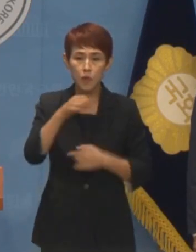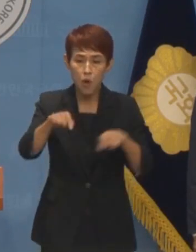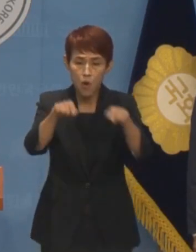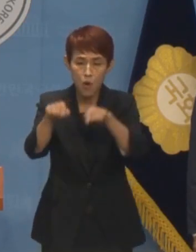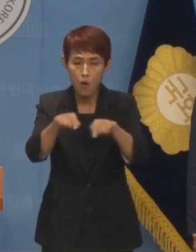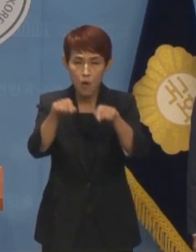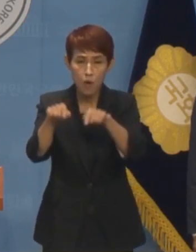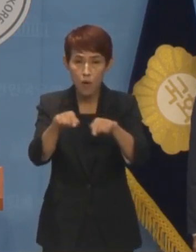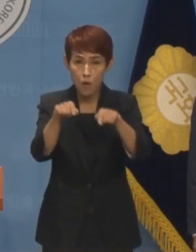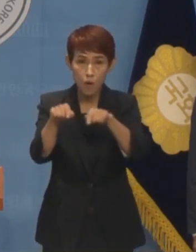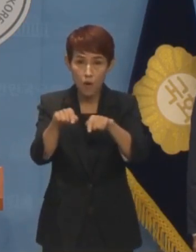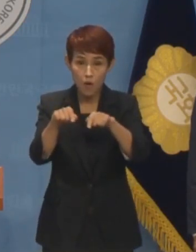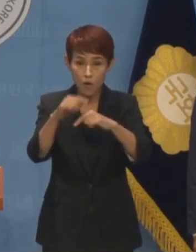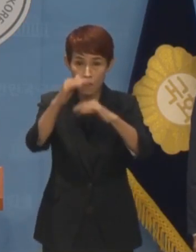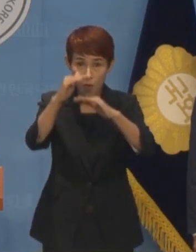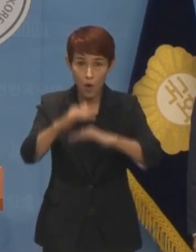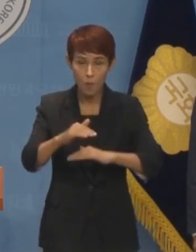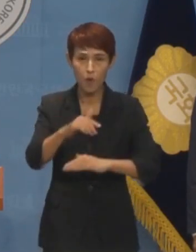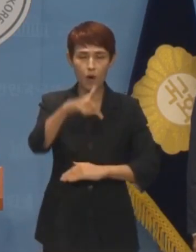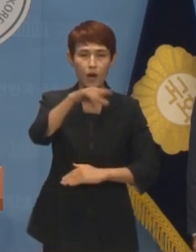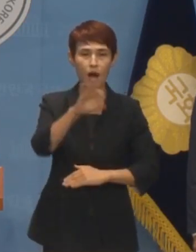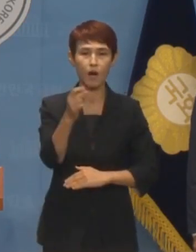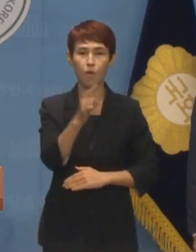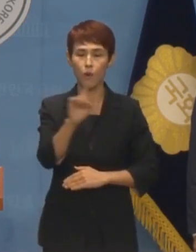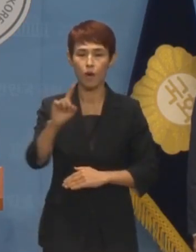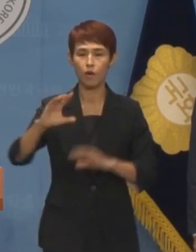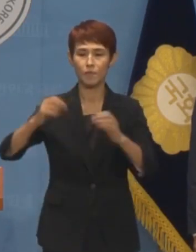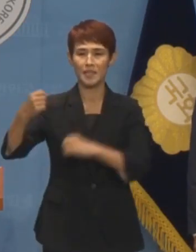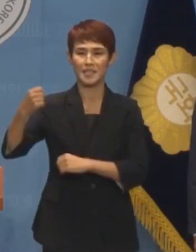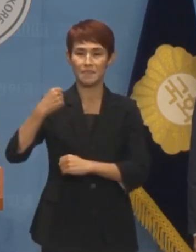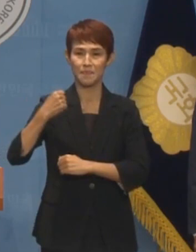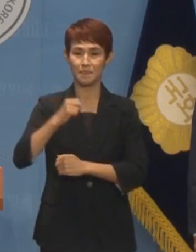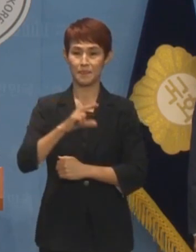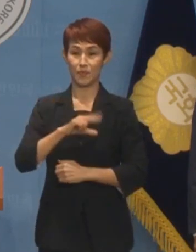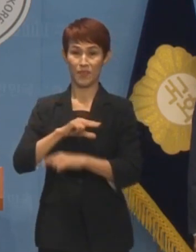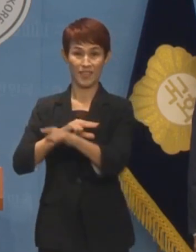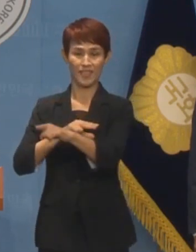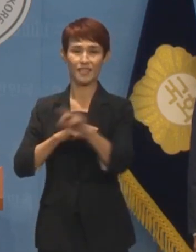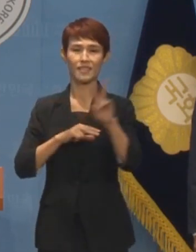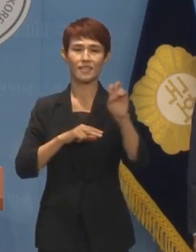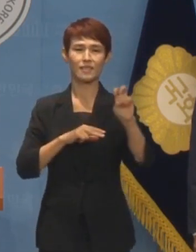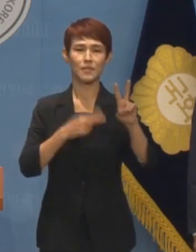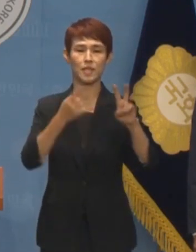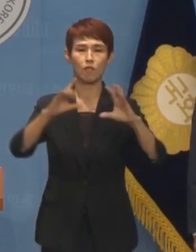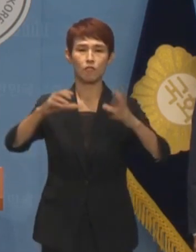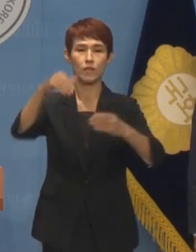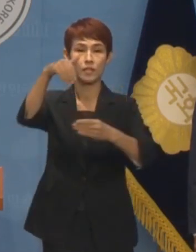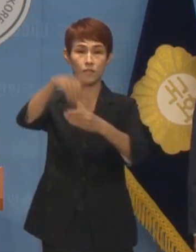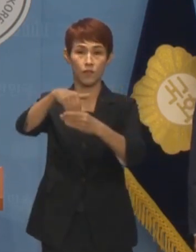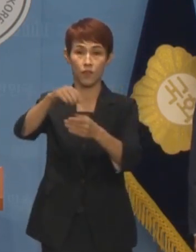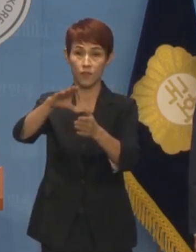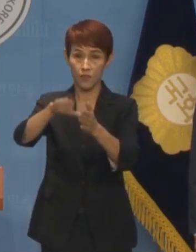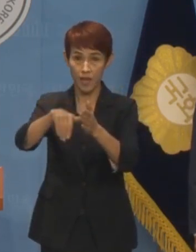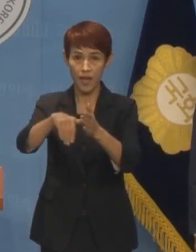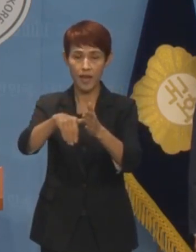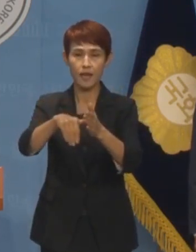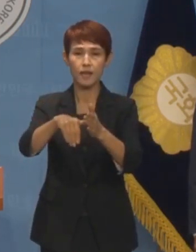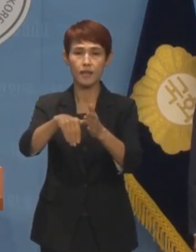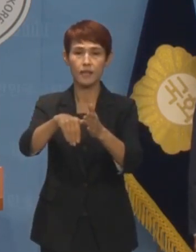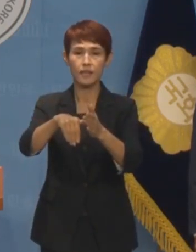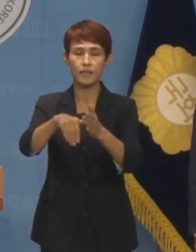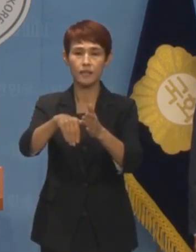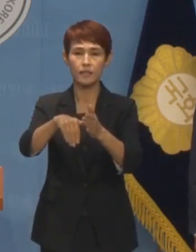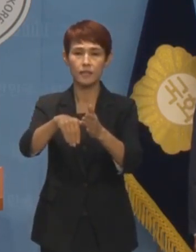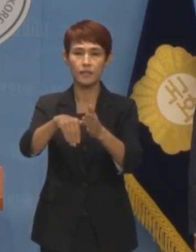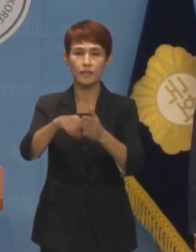녹취록에는 우리 강화군 국민의힘 지방의원들이 제22대 국회의원 선거 인천 중구 강화